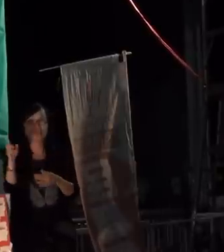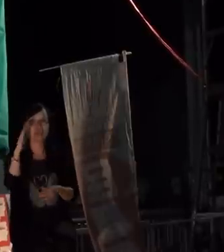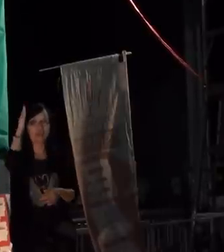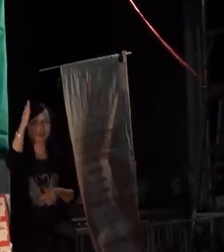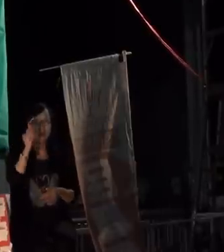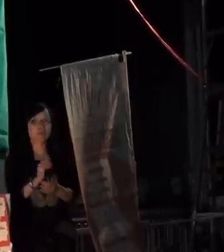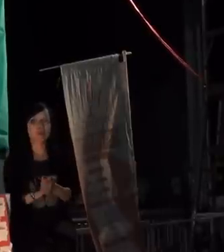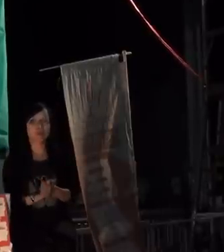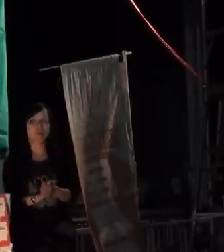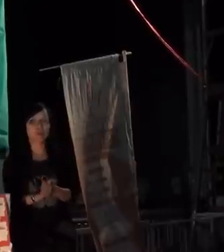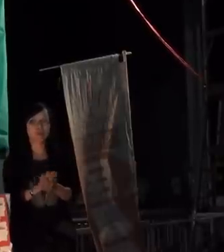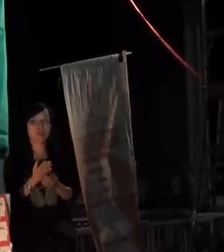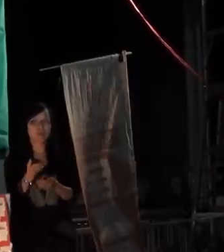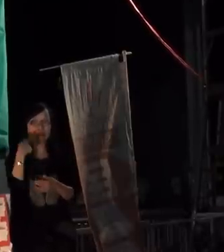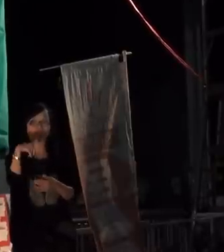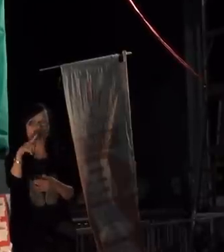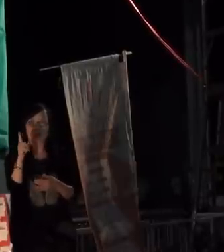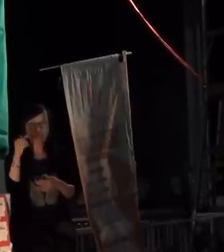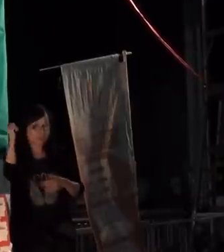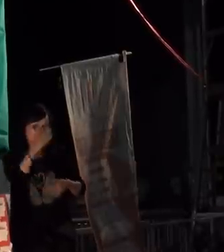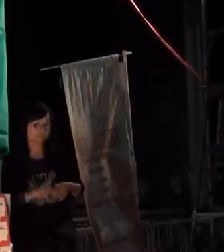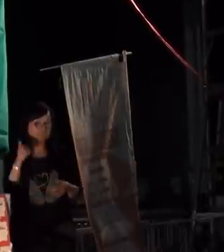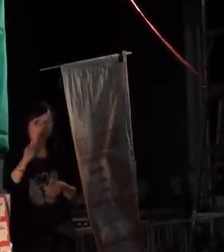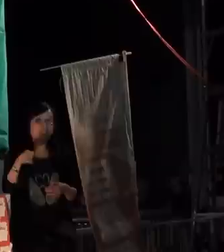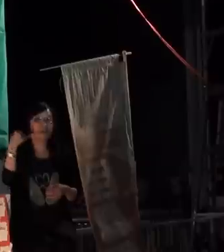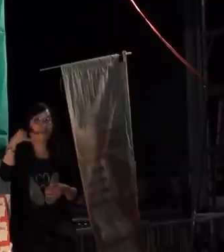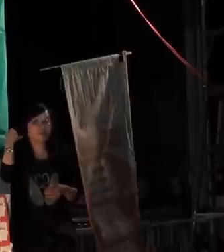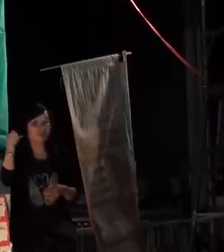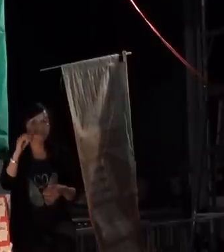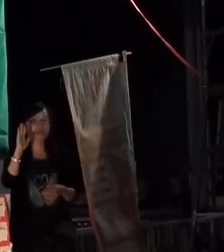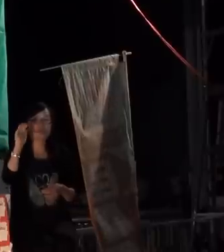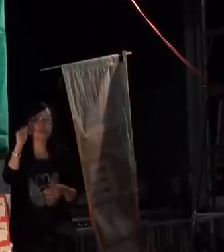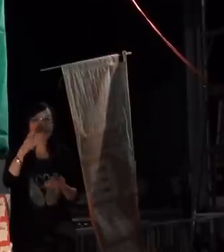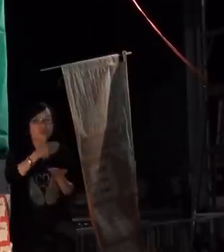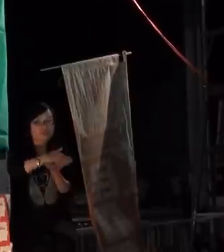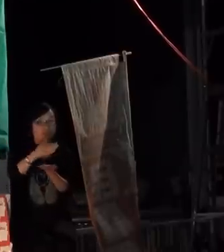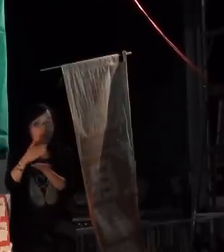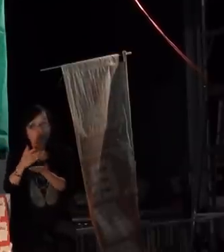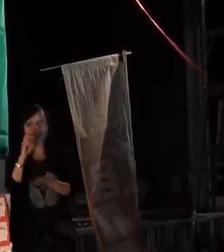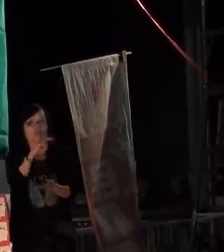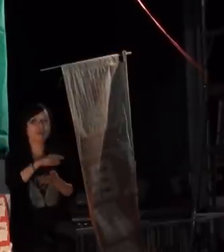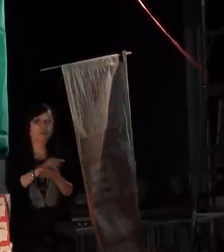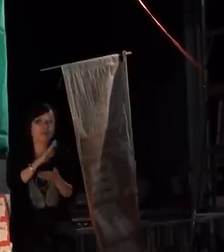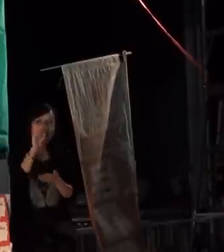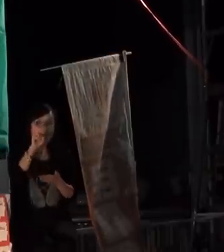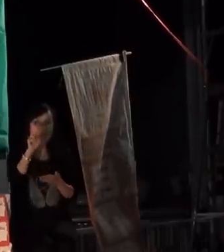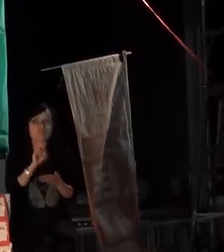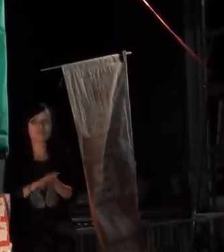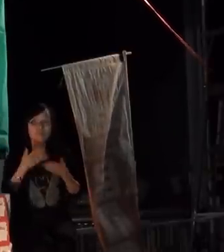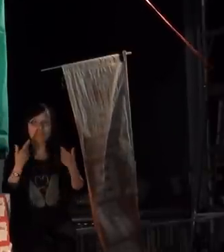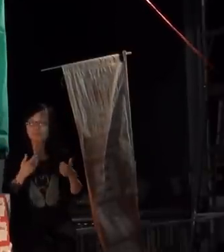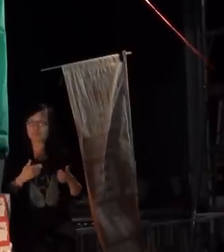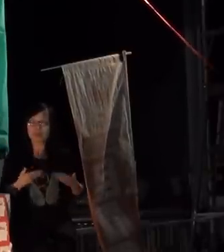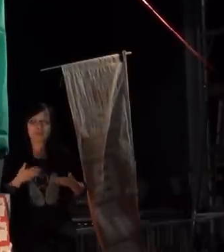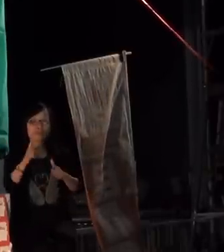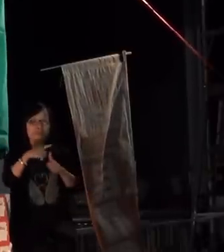无论系即系健全嘅或者系身障嘅朋友都能够咧同样分享到我哋嘅睇法。咁咧，今日我哋可